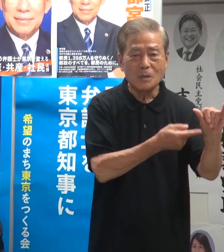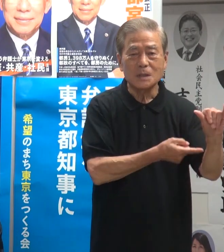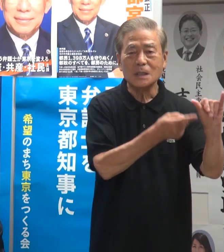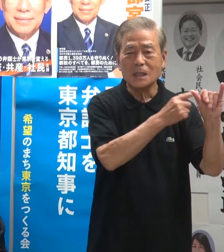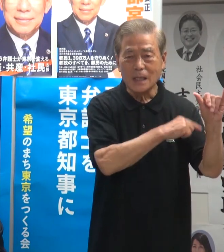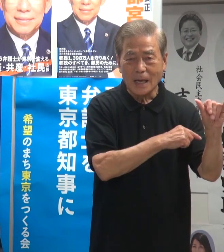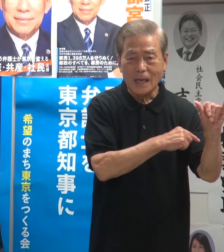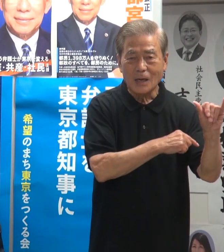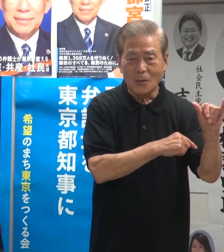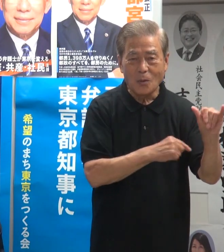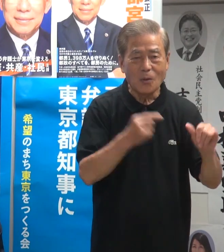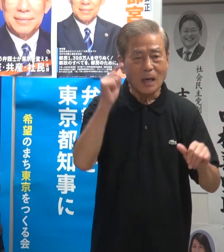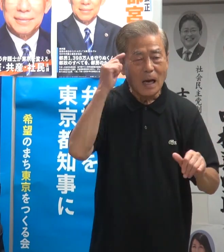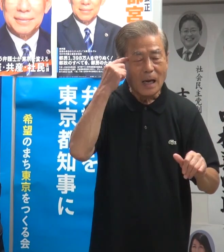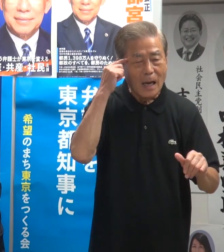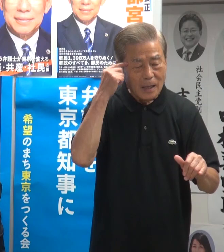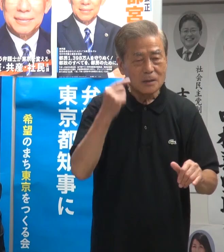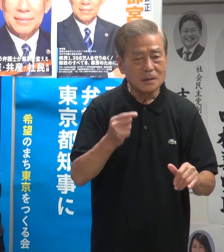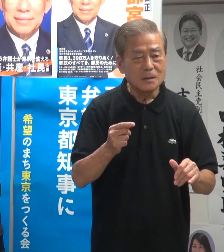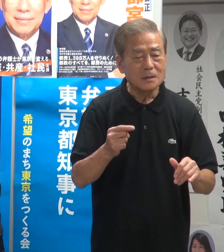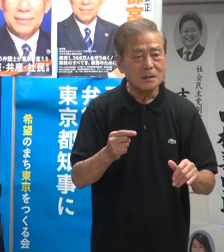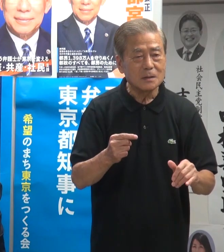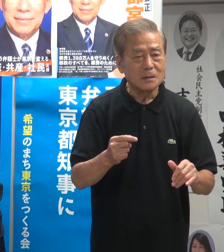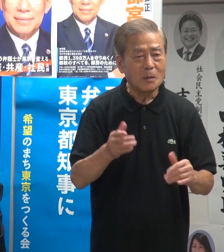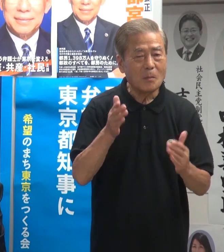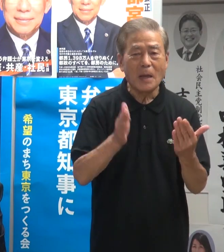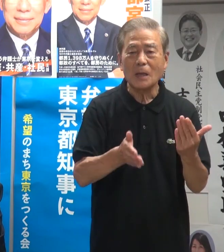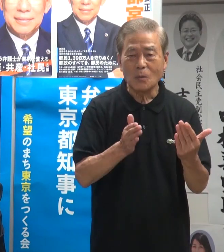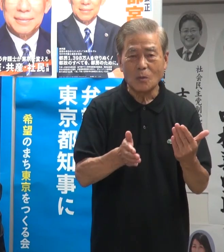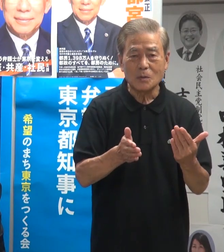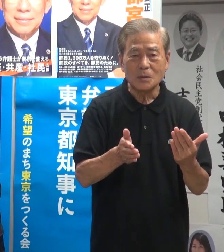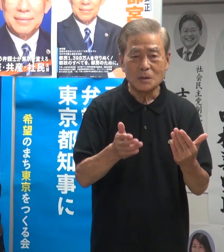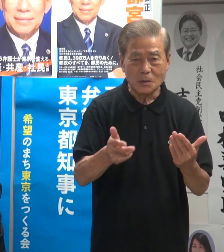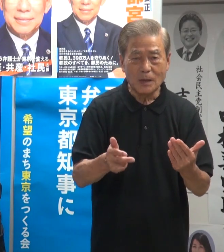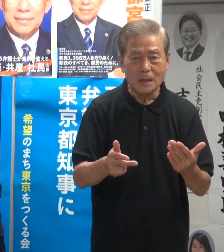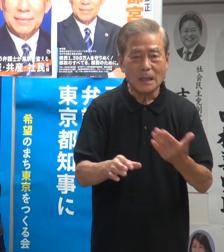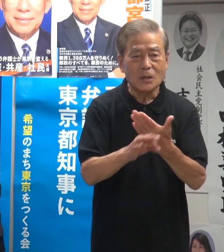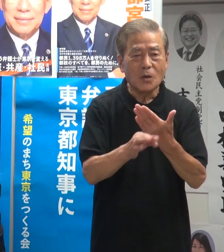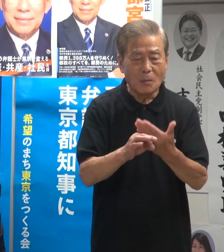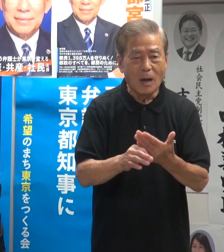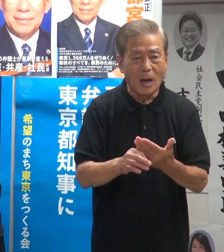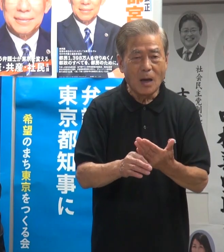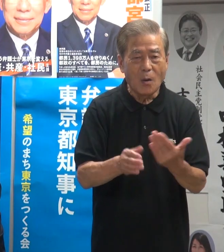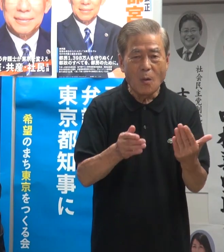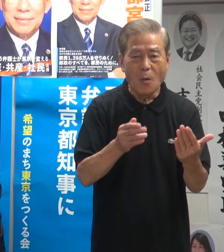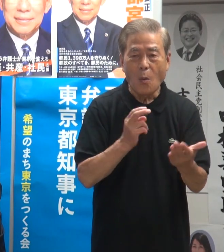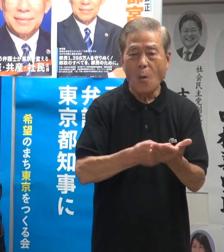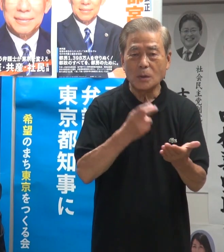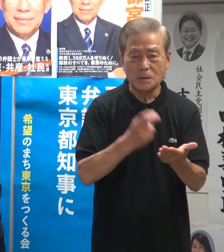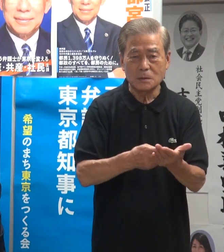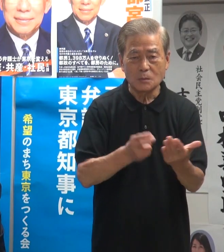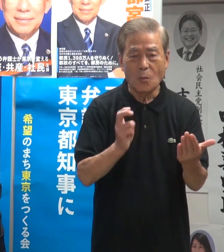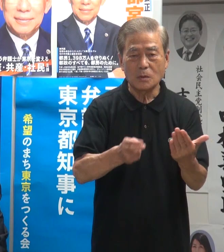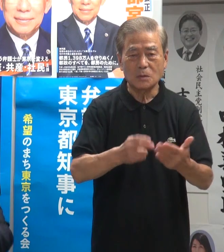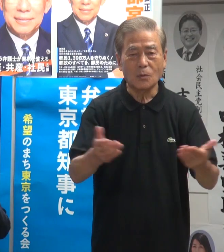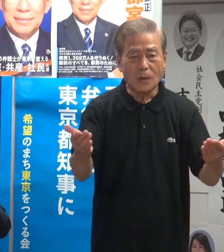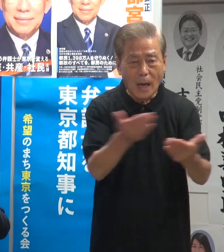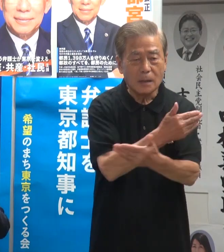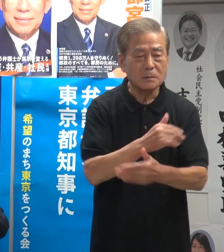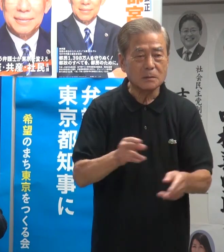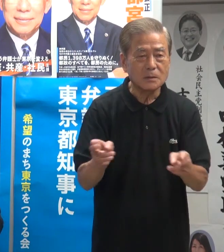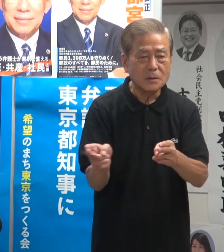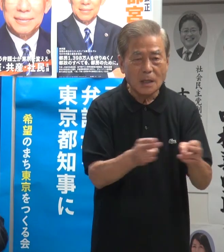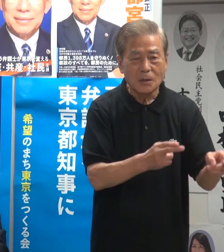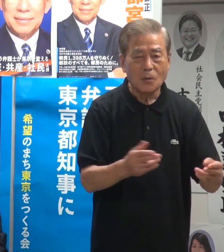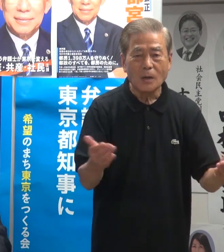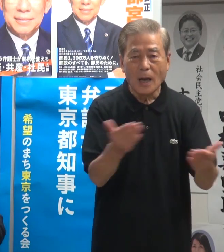護士は人権課題を達成するためには法律を変えるとかですね、制度を変えるしかないんです。でそれを決定権は国会と